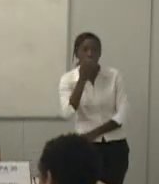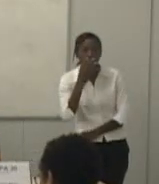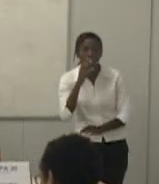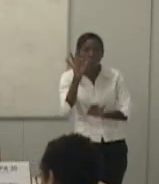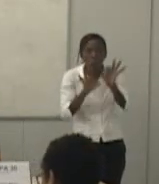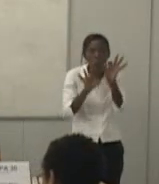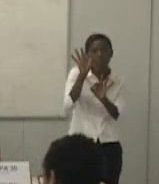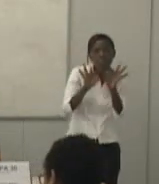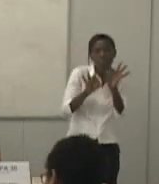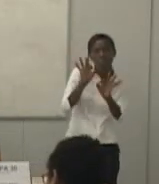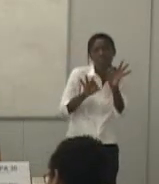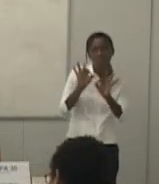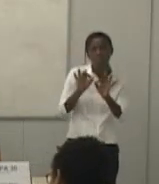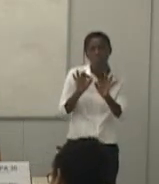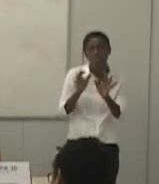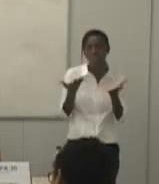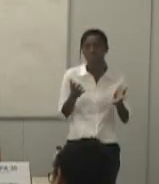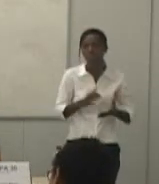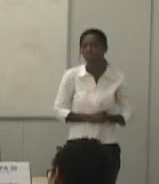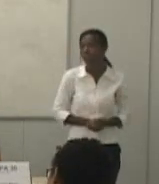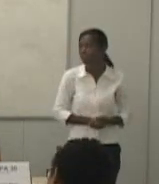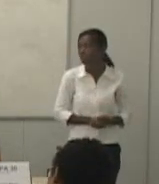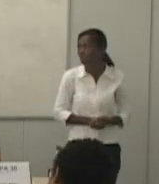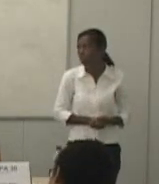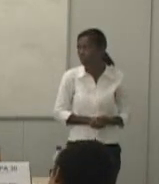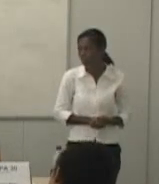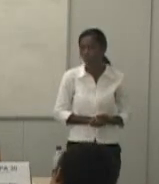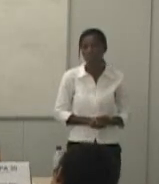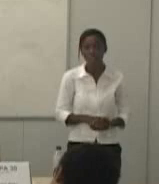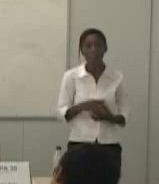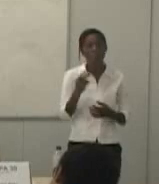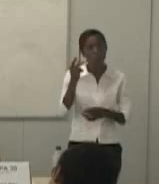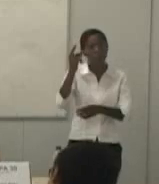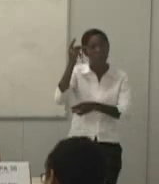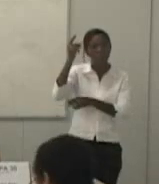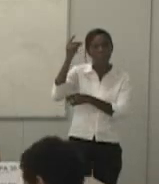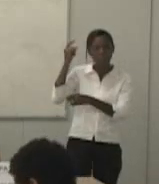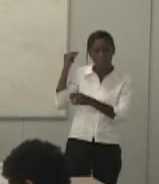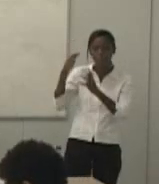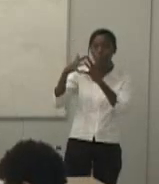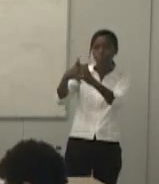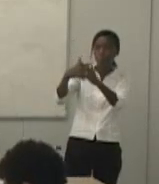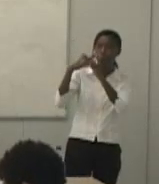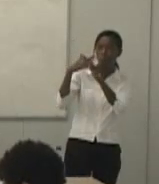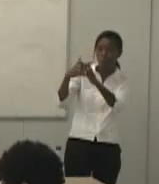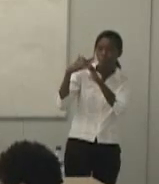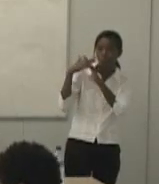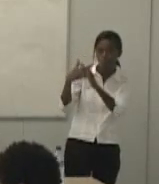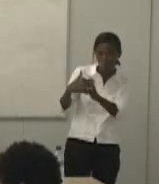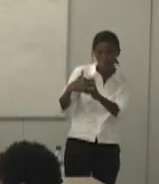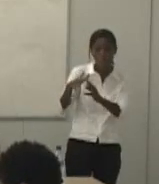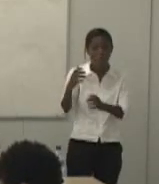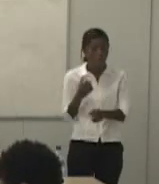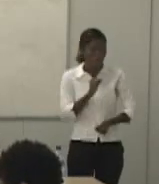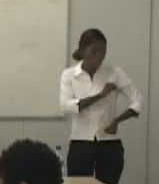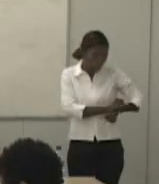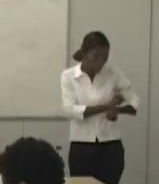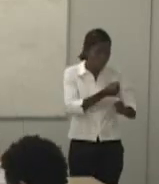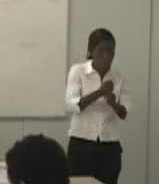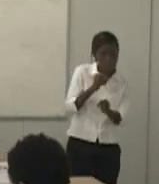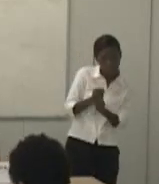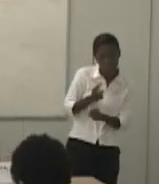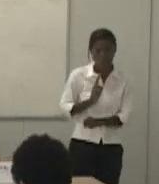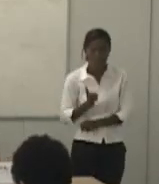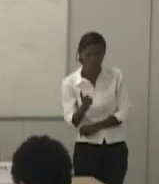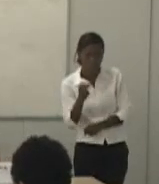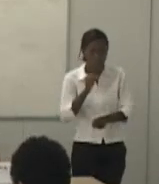que se estava gestando esse tempo todo Demorou essa confusão toda de licença para cá embarga a obra e desembarga embarga